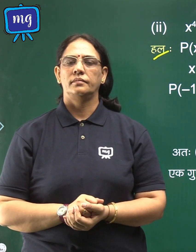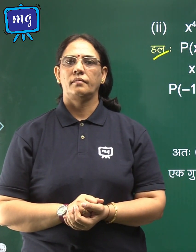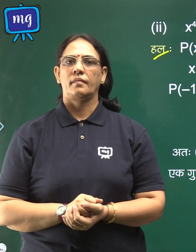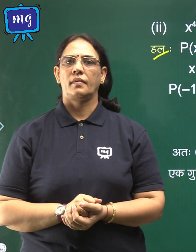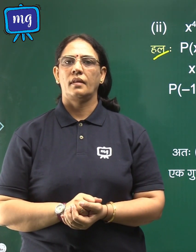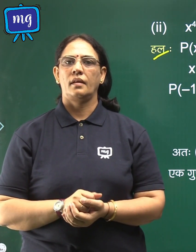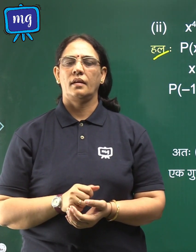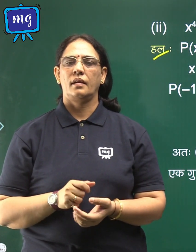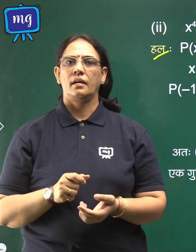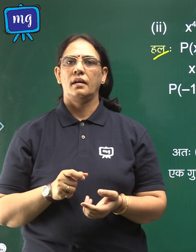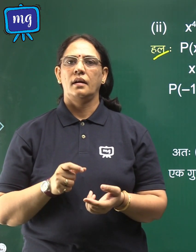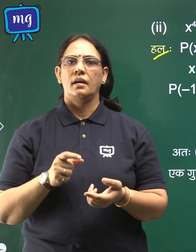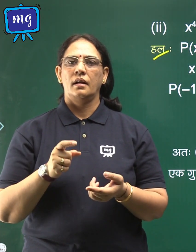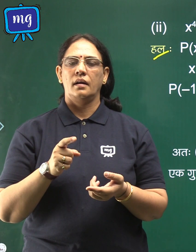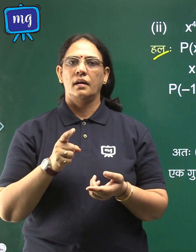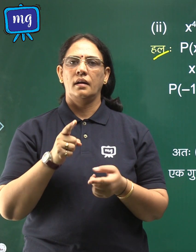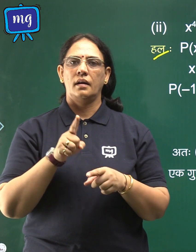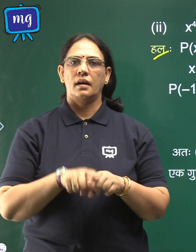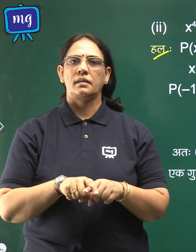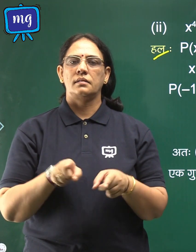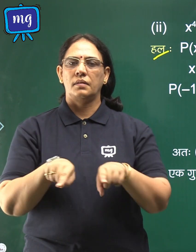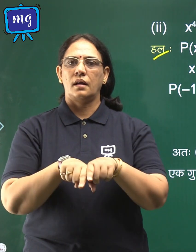एक्स बराबर -1 रखेंगे,